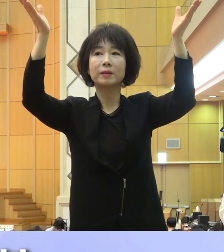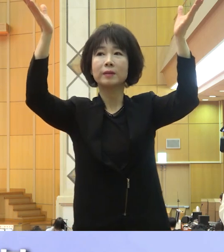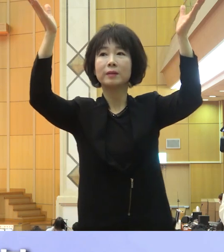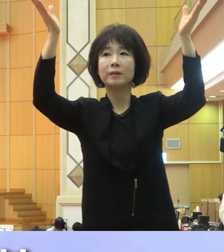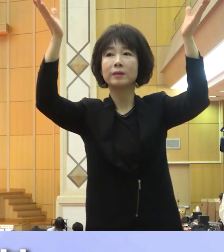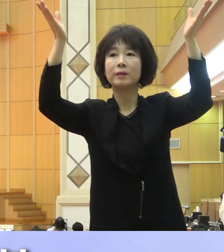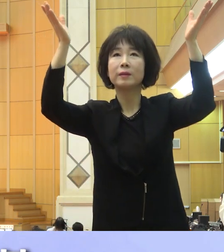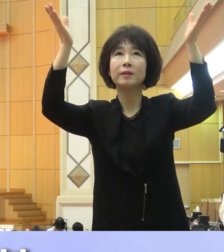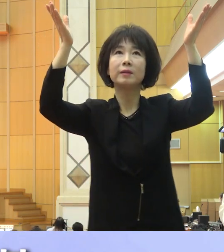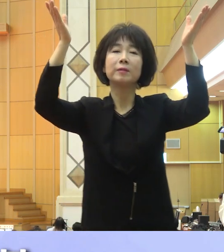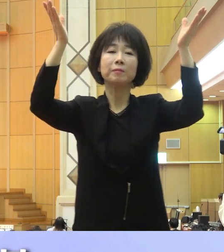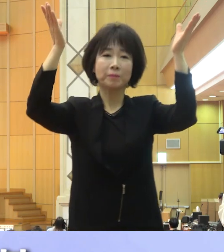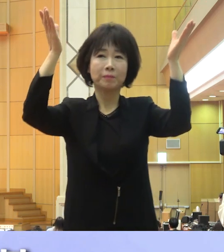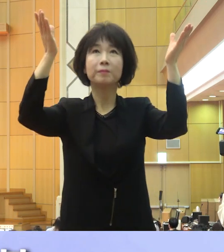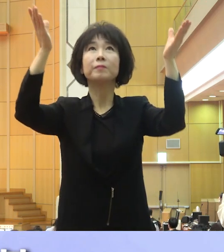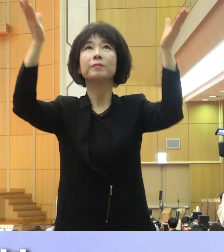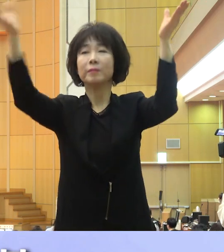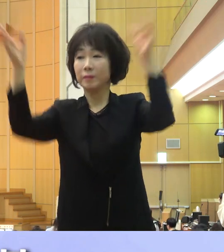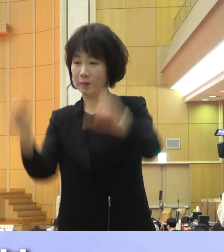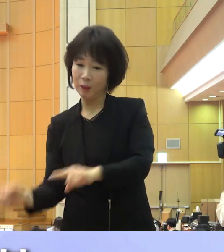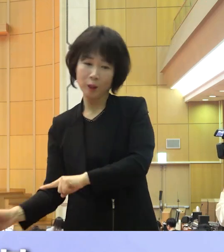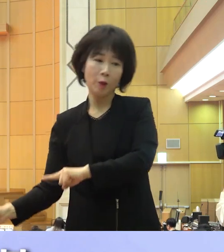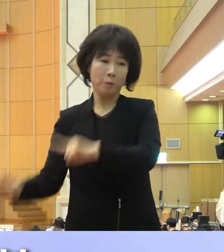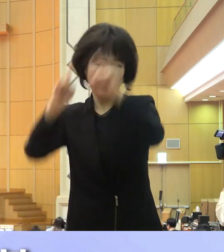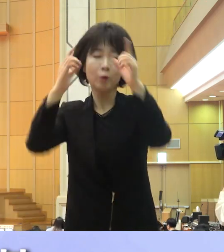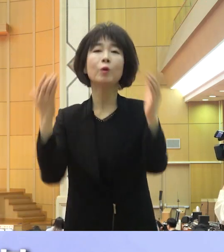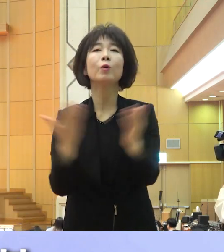부흥의 불길 타오르게 하소서.